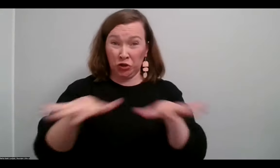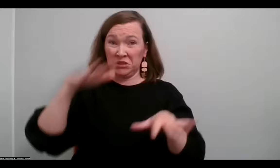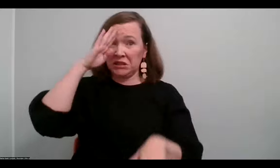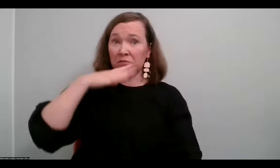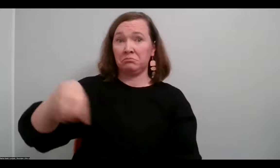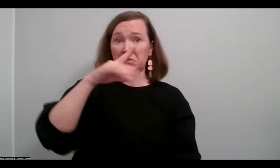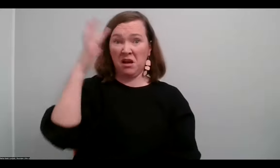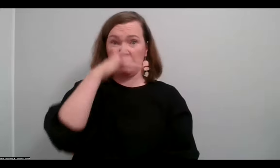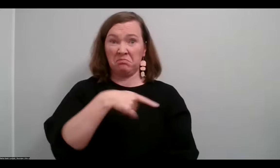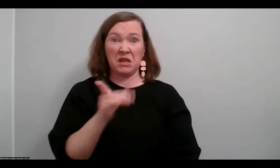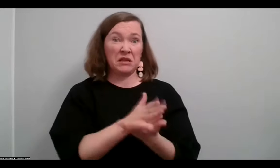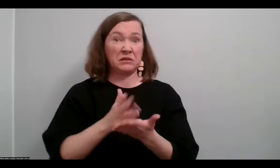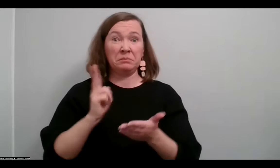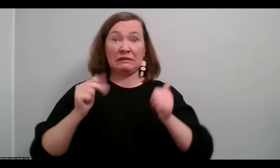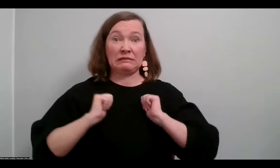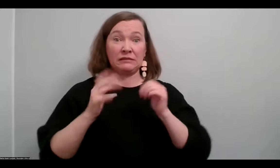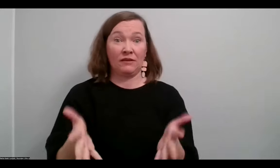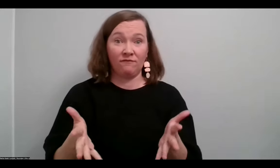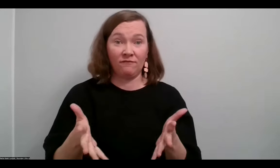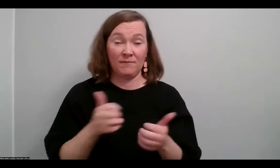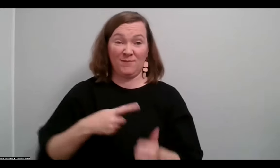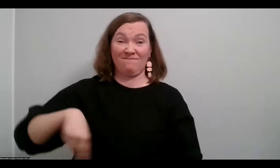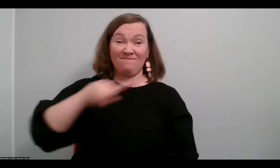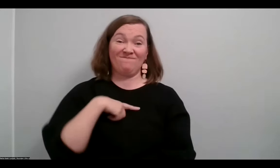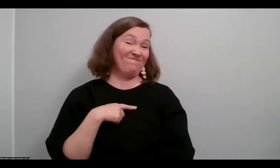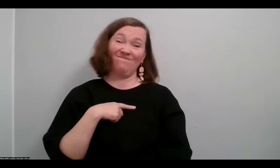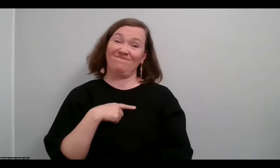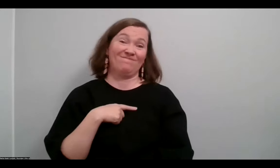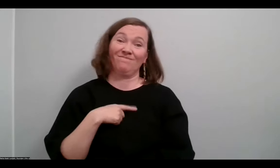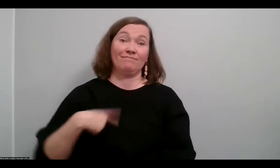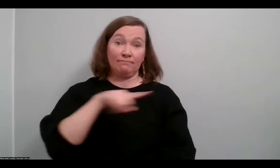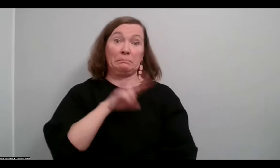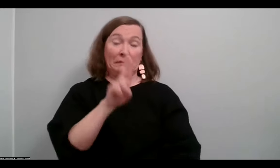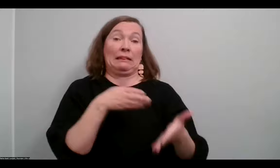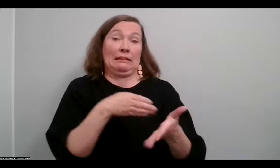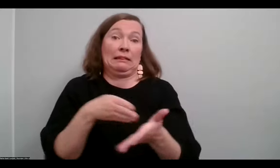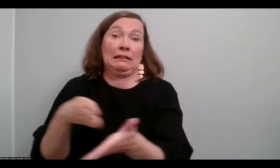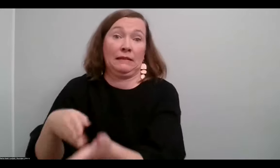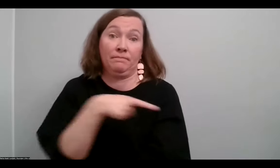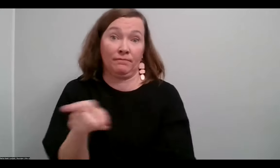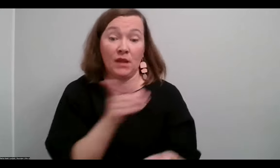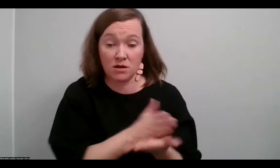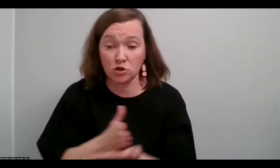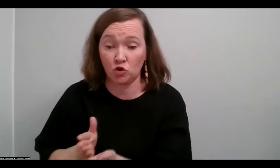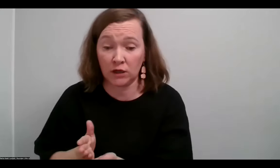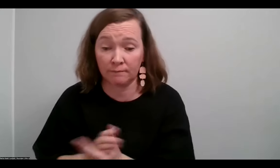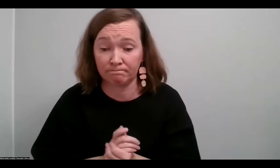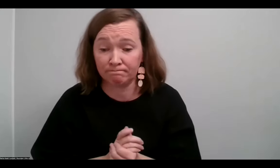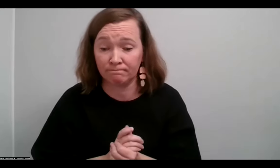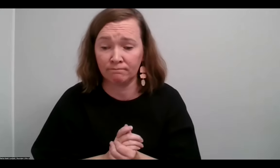tarvitsemme. Suurin osa ihmisistä ajattelee, että nämä ovat ihan itsestään selviä, mutta meille